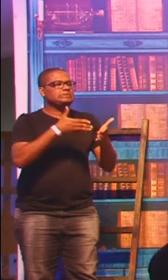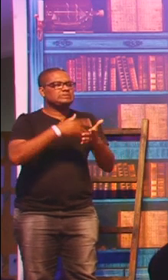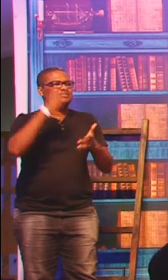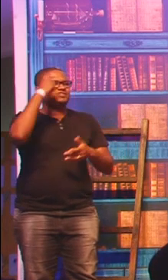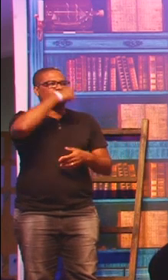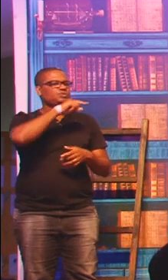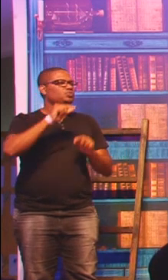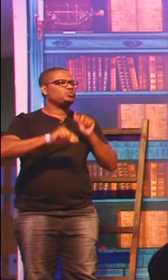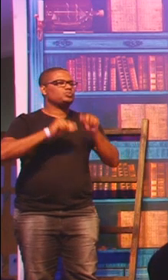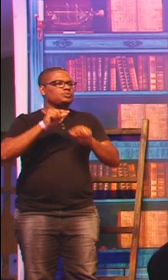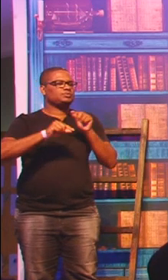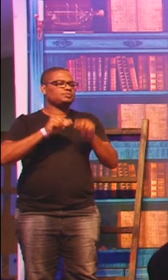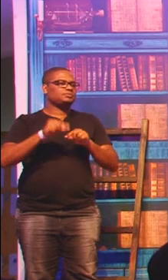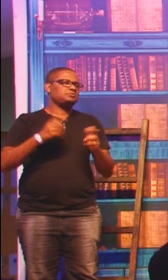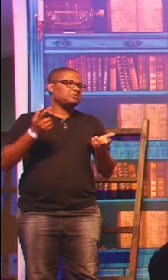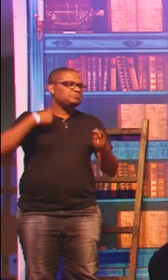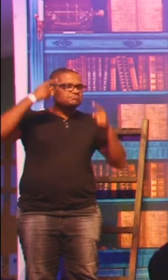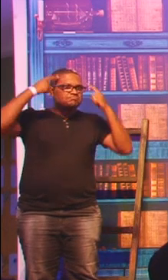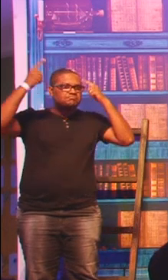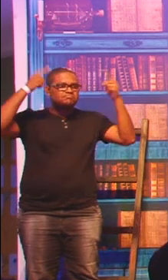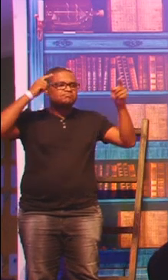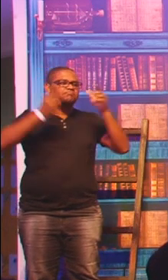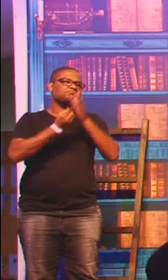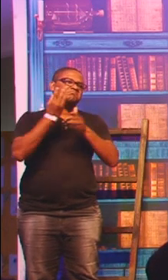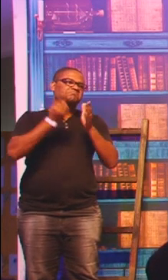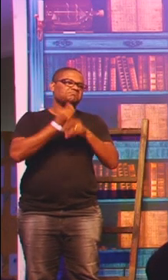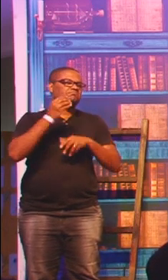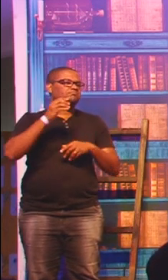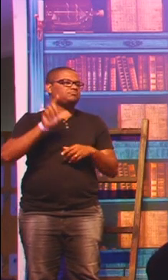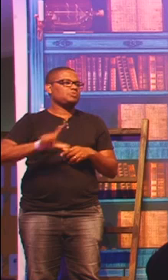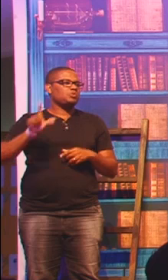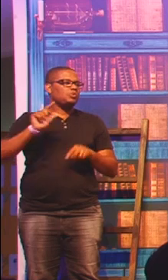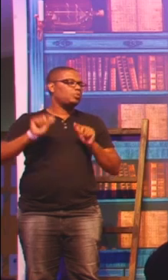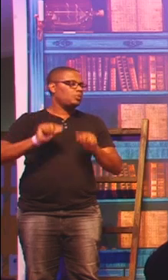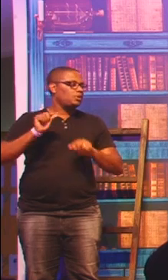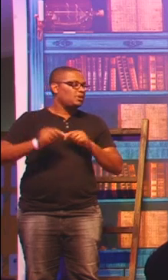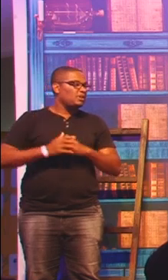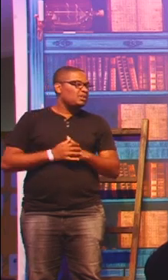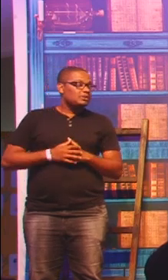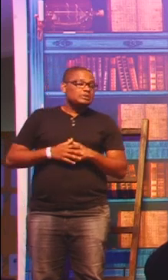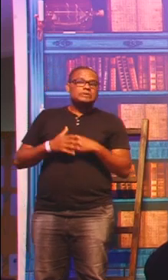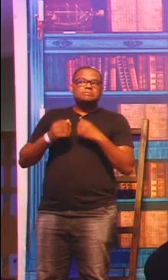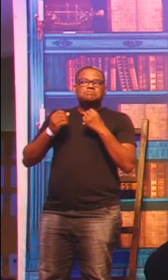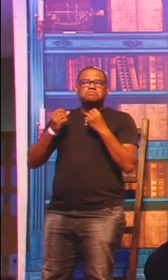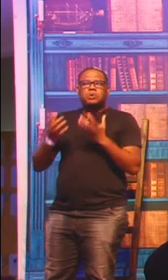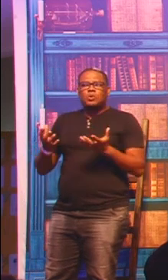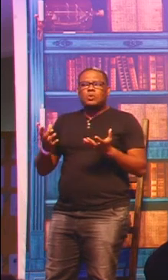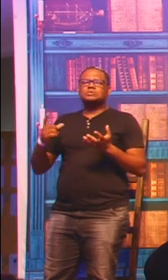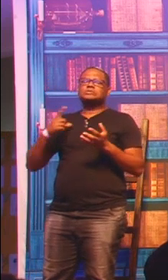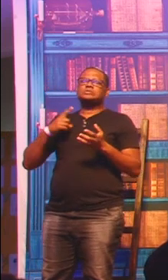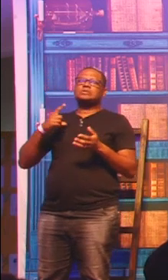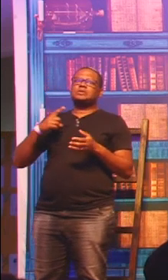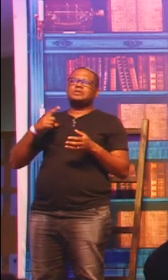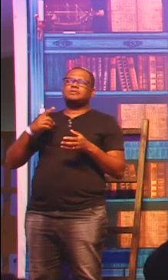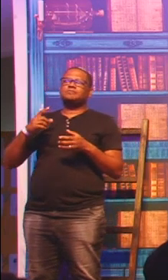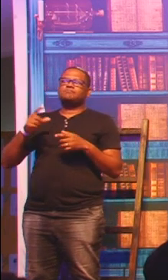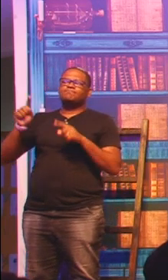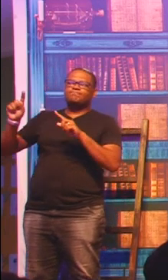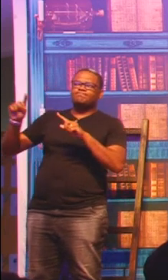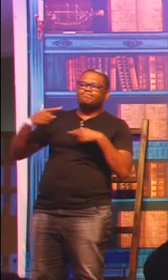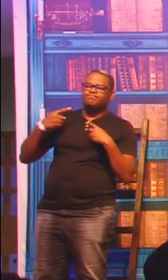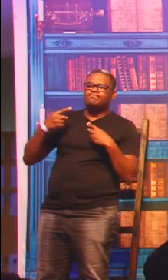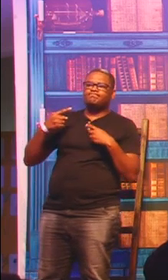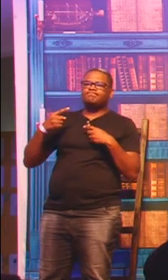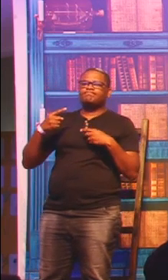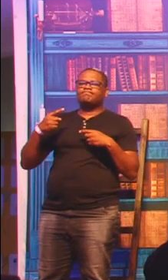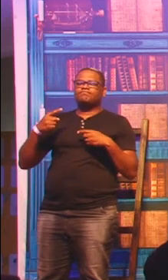processo criativo ou da literatura de um modo geral? Bom, os grandes desafios da criação literária,